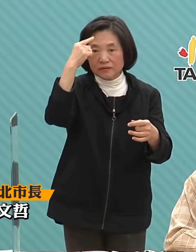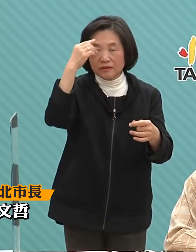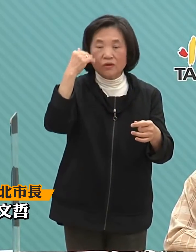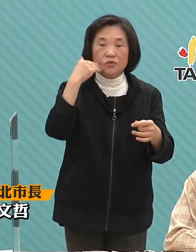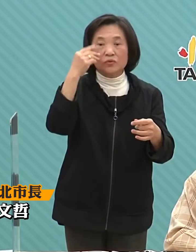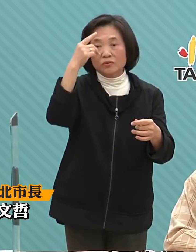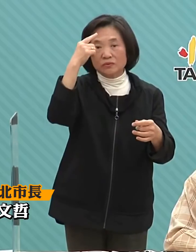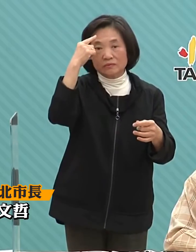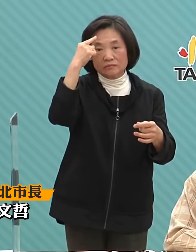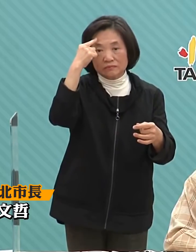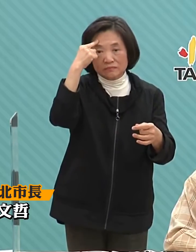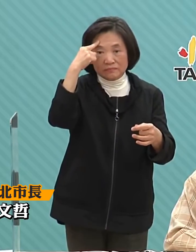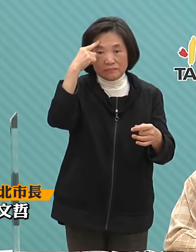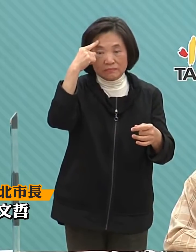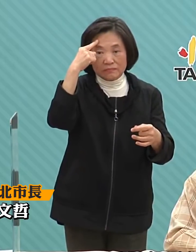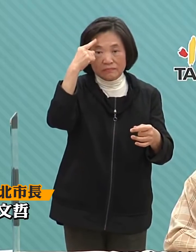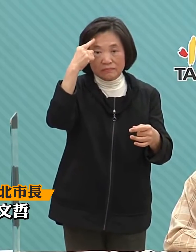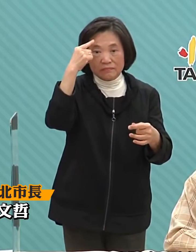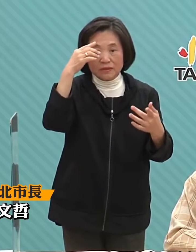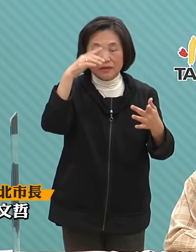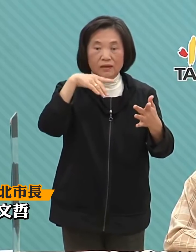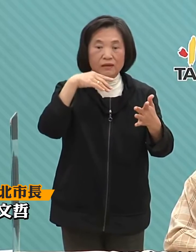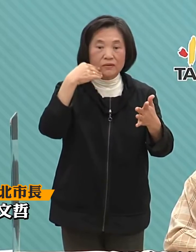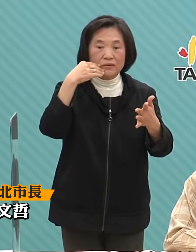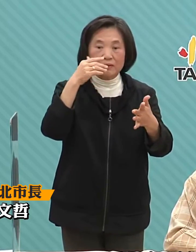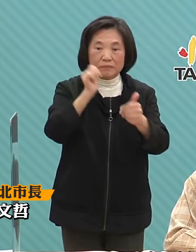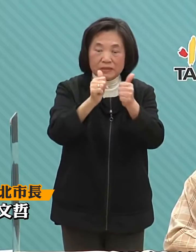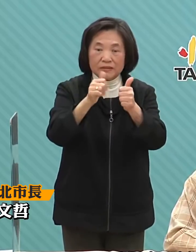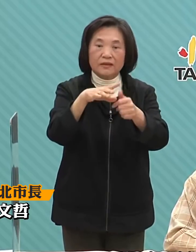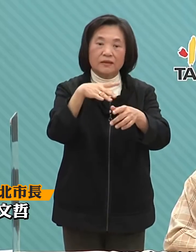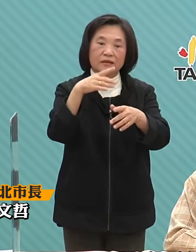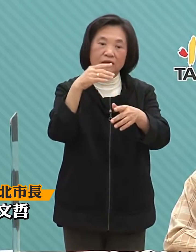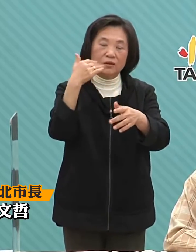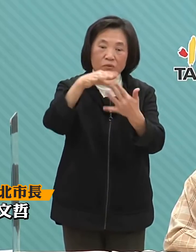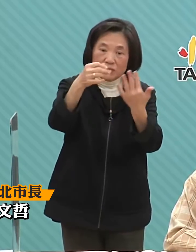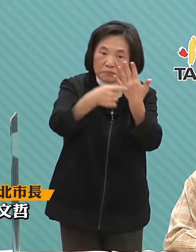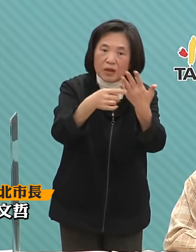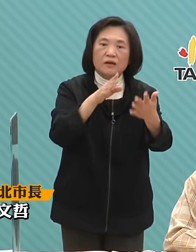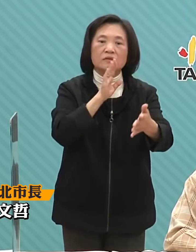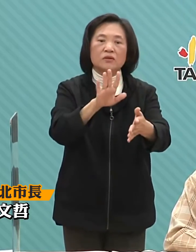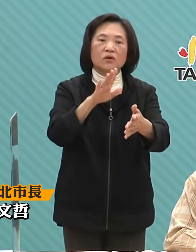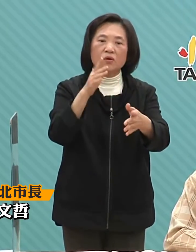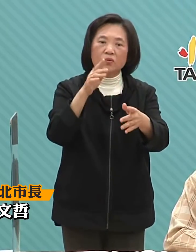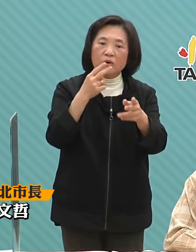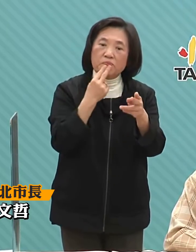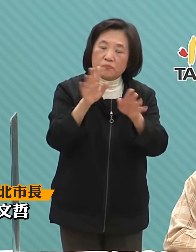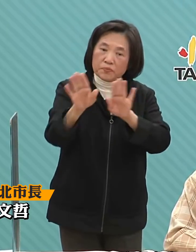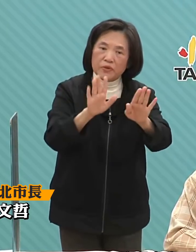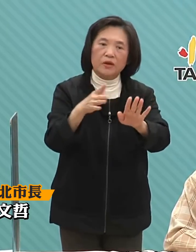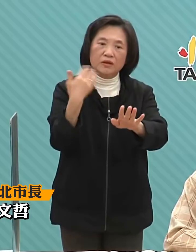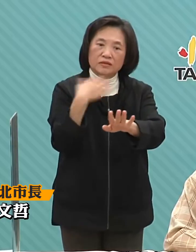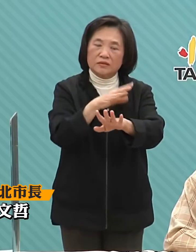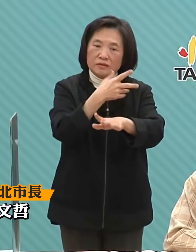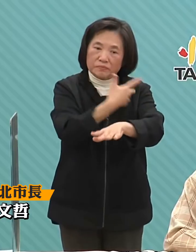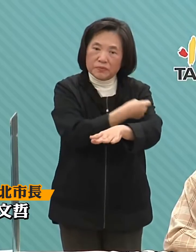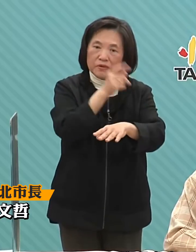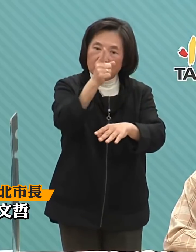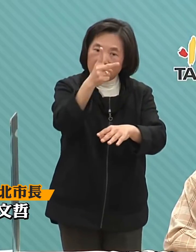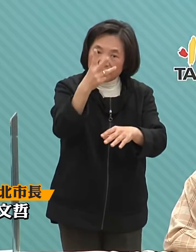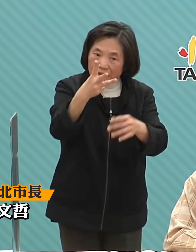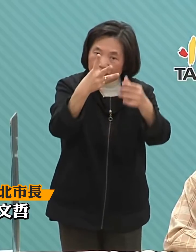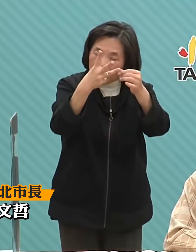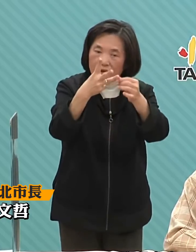三剂，那这个我们认为是相对安全的哈，这个就不用戴口罩。哦，啊，如果是确诊，一般来讲哦，确诊超